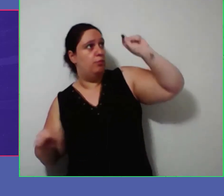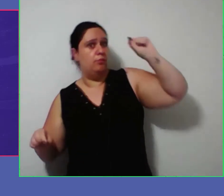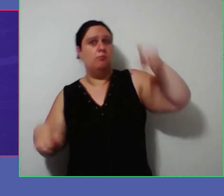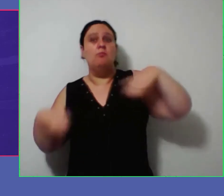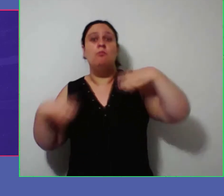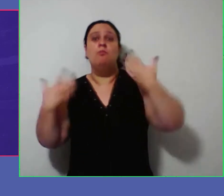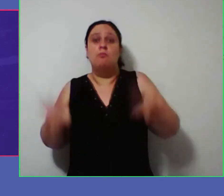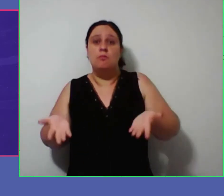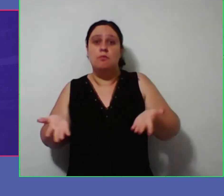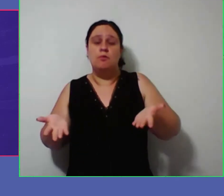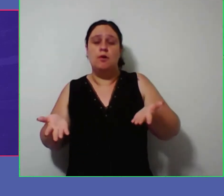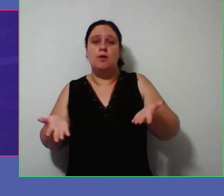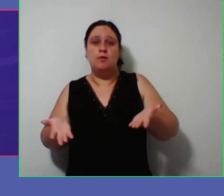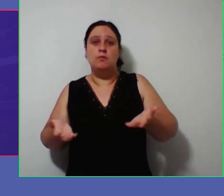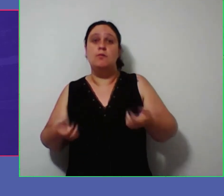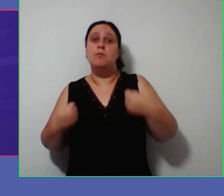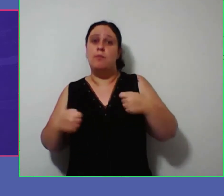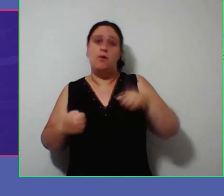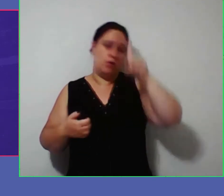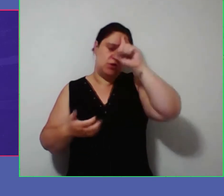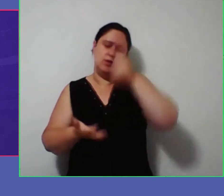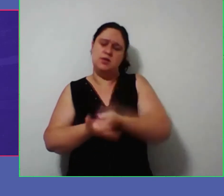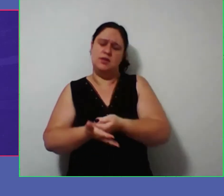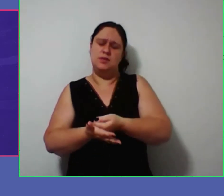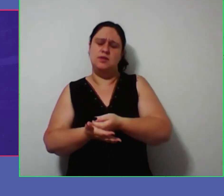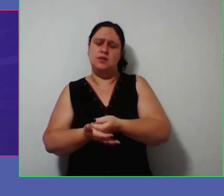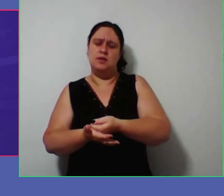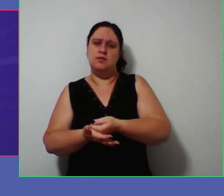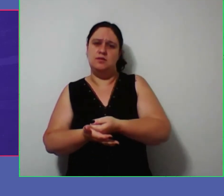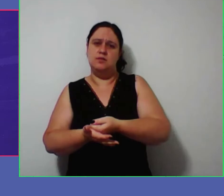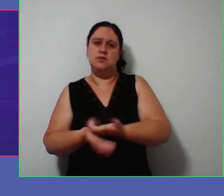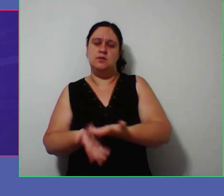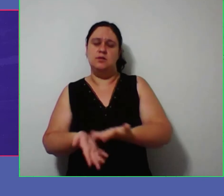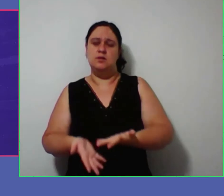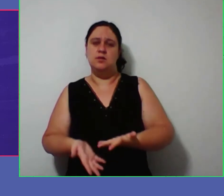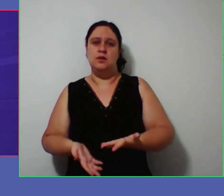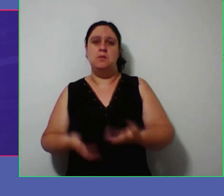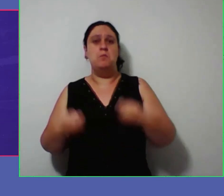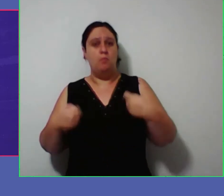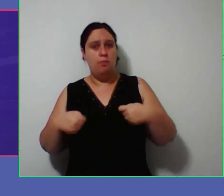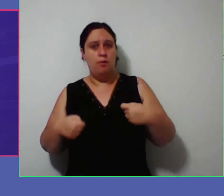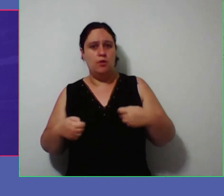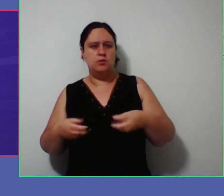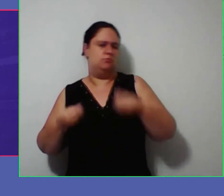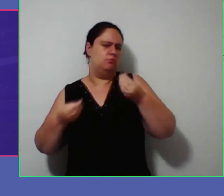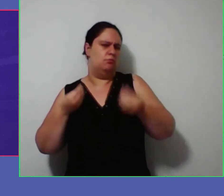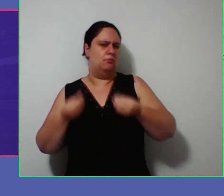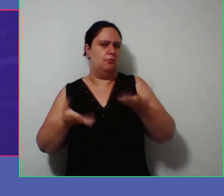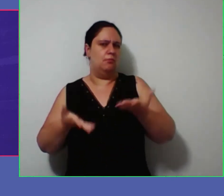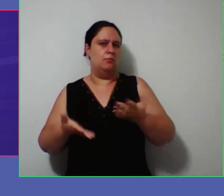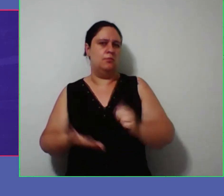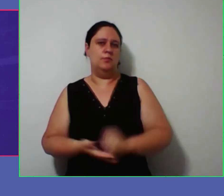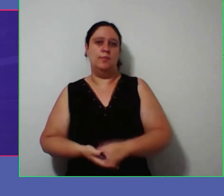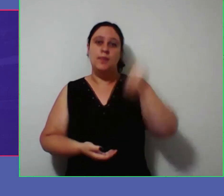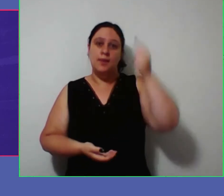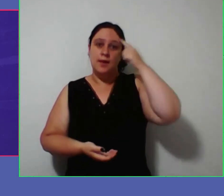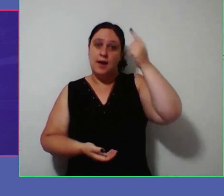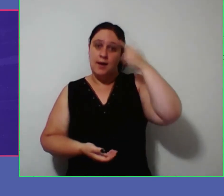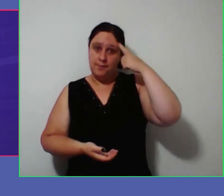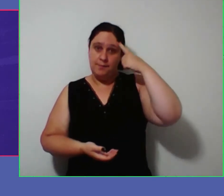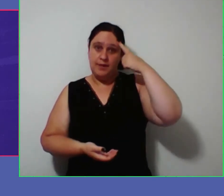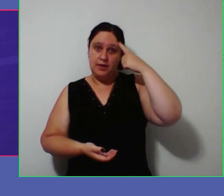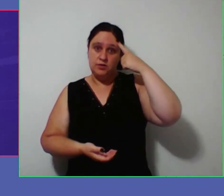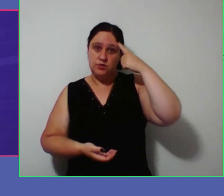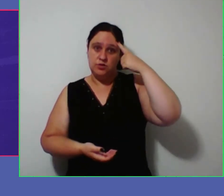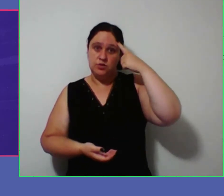qualquer momento, e temos essa decisão diante de nós. Como? É a nossa mente que define. Se eu